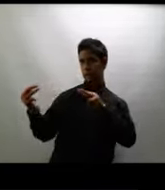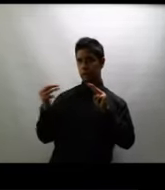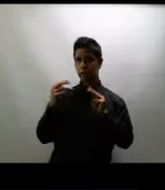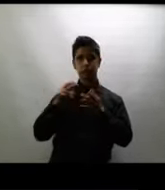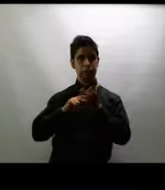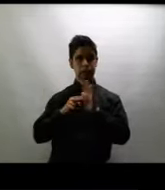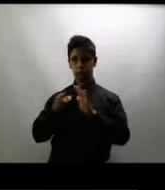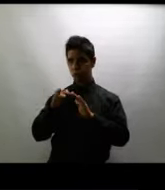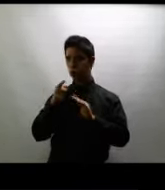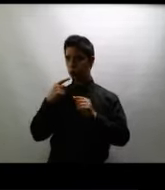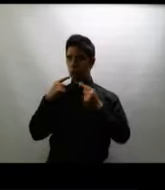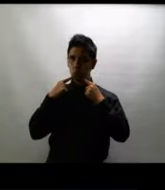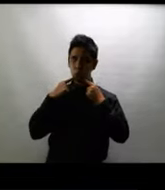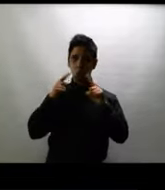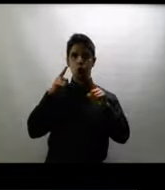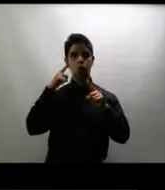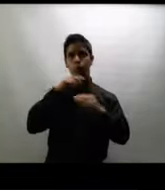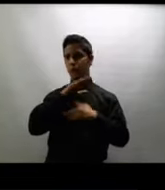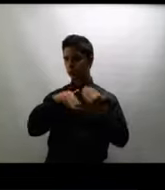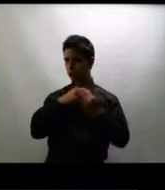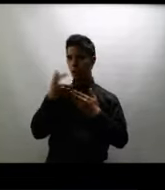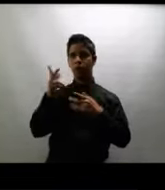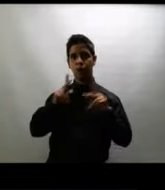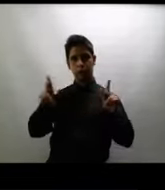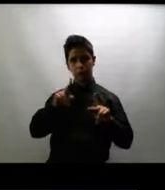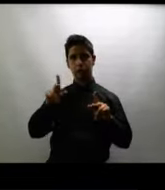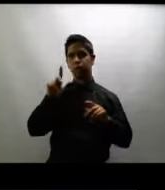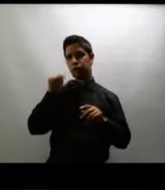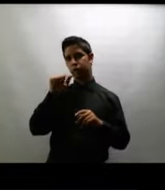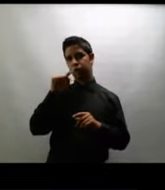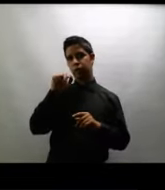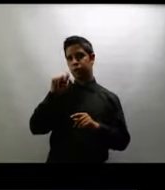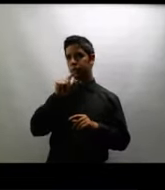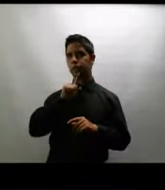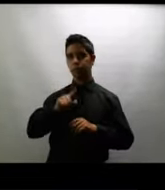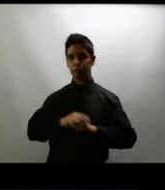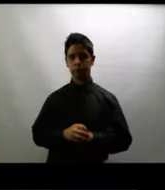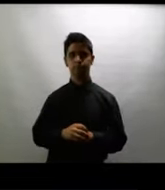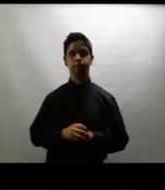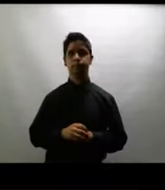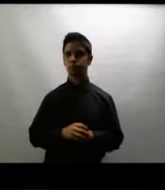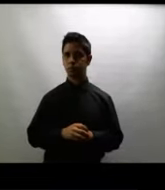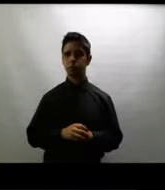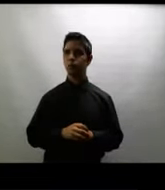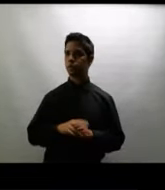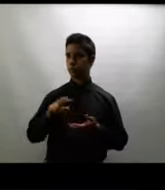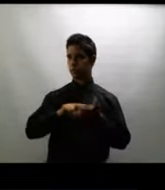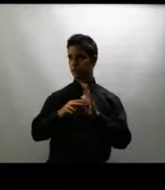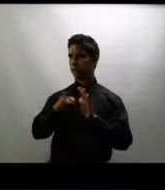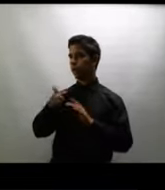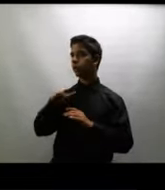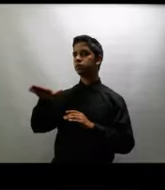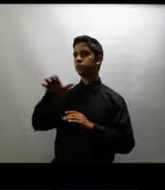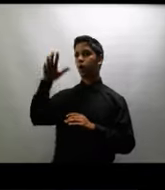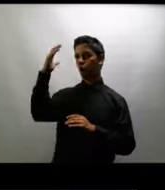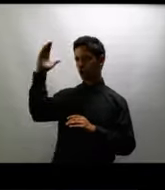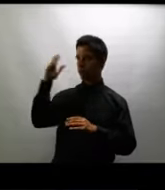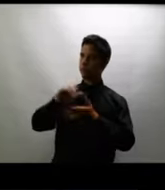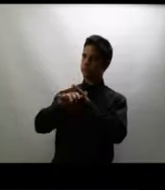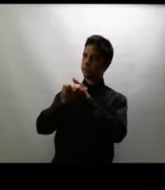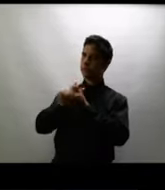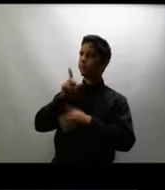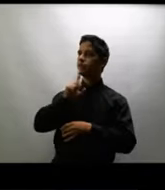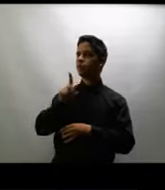pues es un avance para todos los latinoamericanos. Consigo. Definitivamente. Así que felicidades a los hermanos colombianos